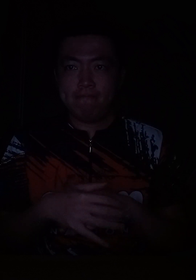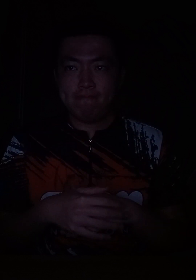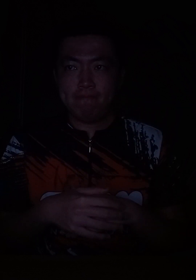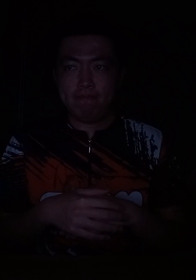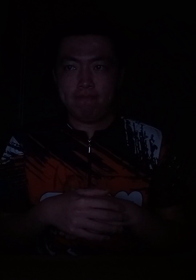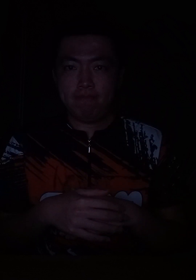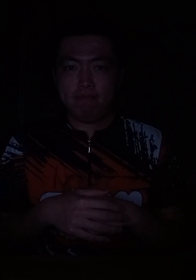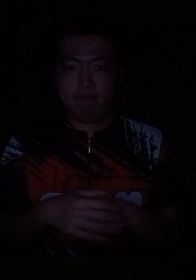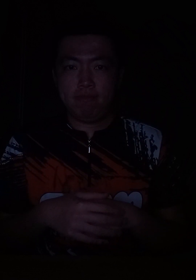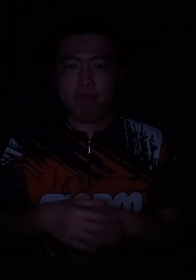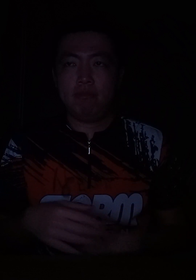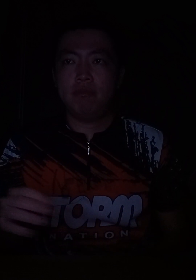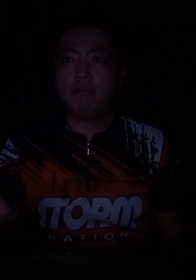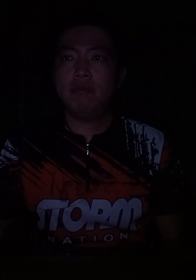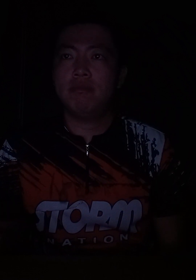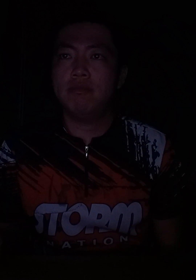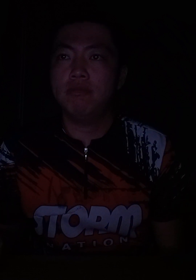JTBC 박병현입니다.